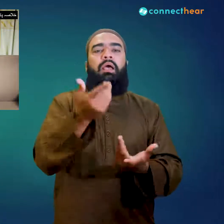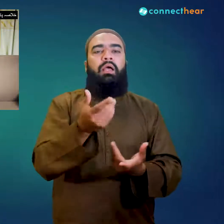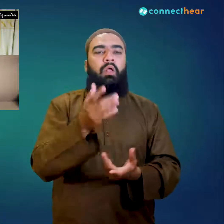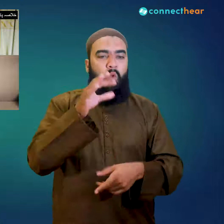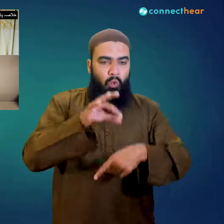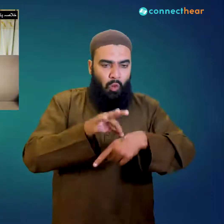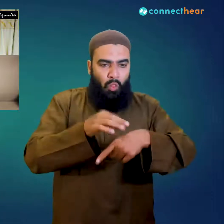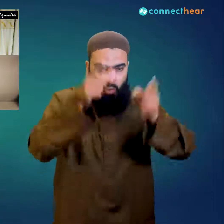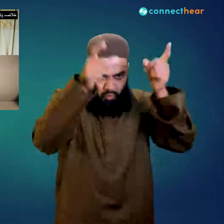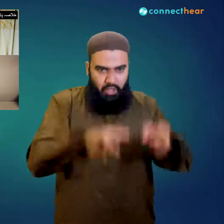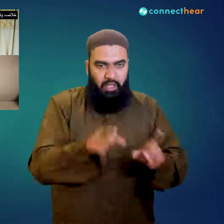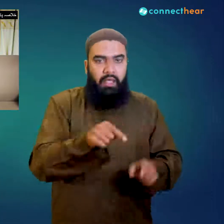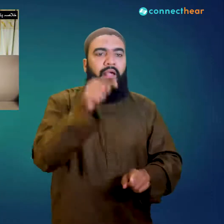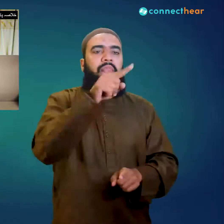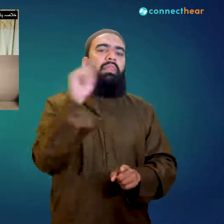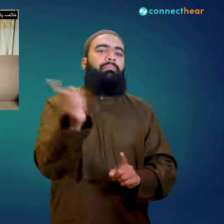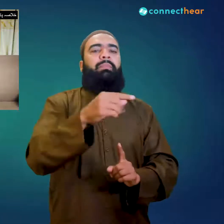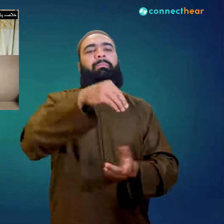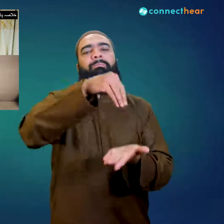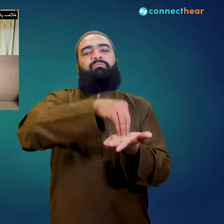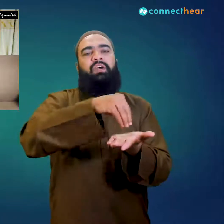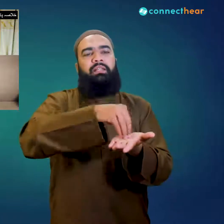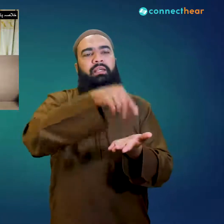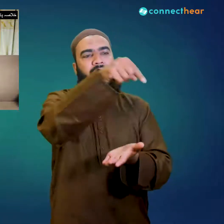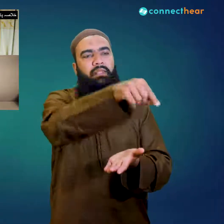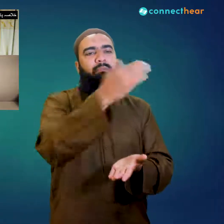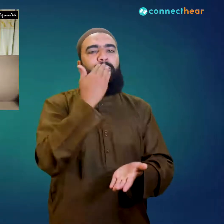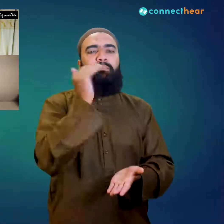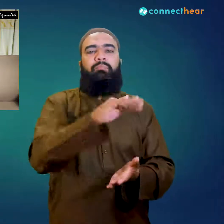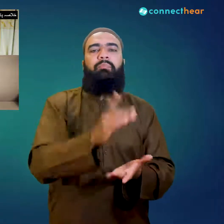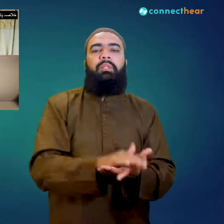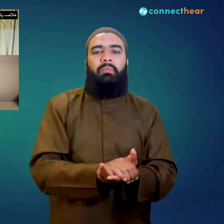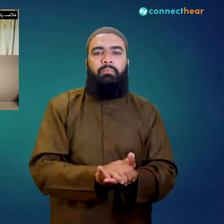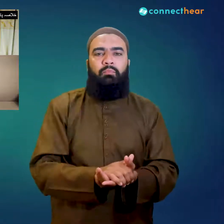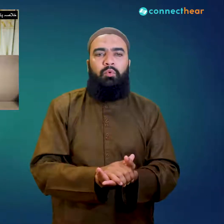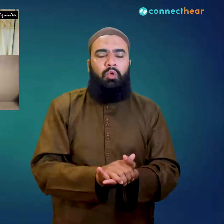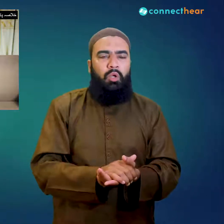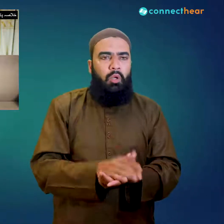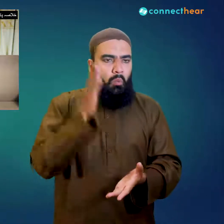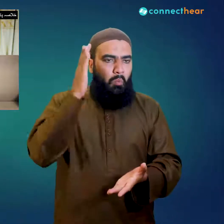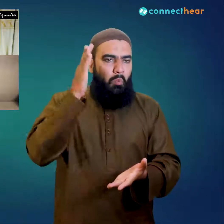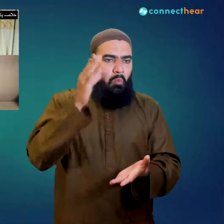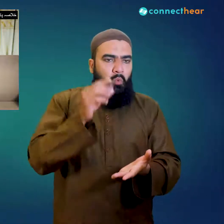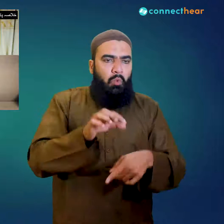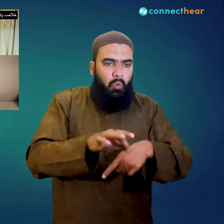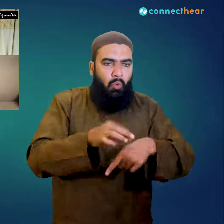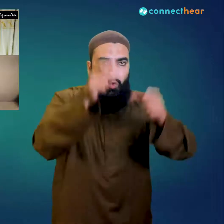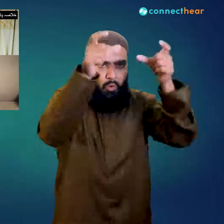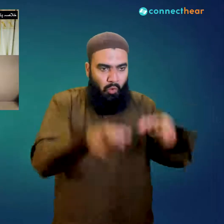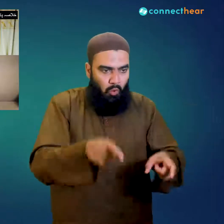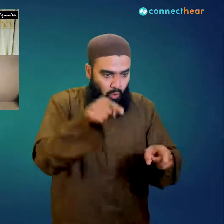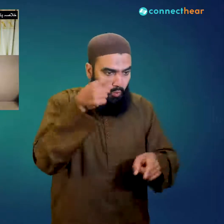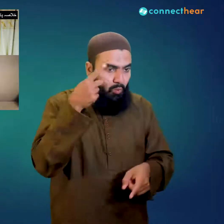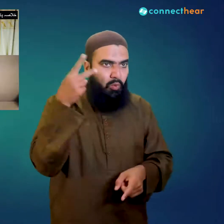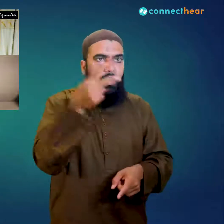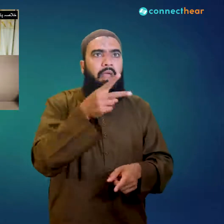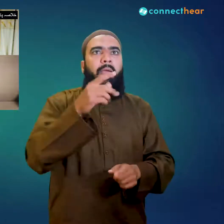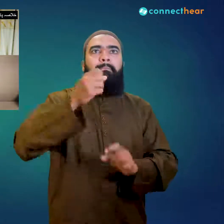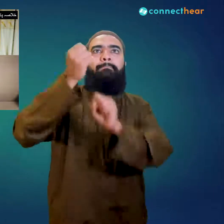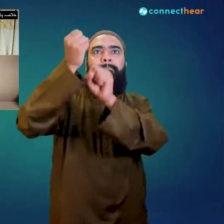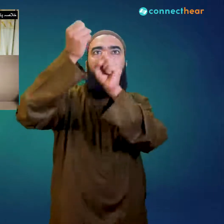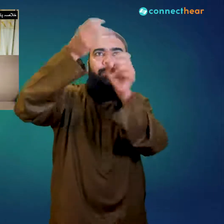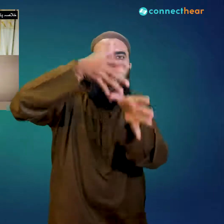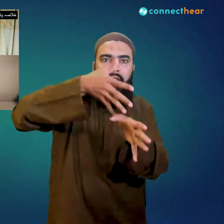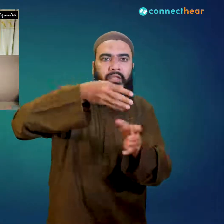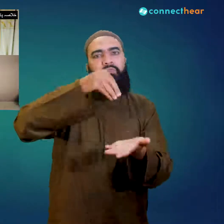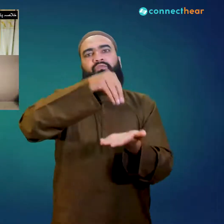ہیں تو اس طرف بھی نظر ہونی چاہیے کہ یہ اس کا پیدا کرنے والا کون ہے، اس کا خالق کون ہے ان تمام چیزوں کا، جس نے ہمارے نفع